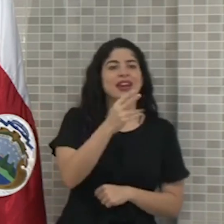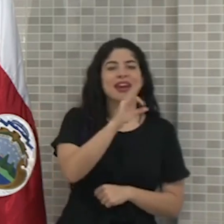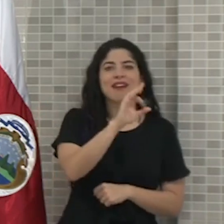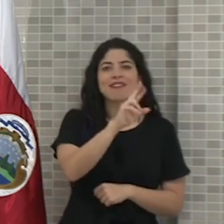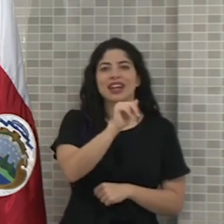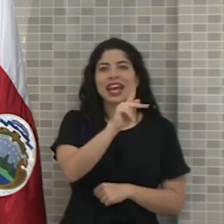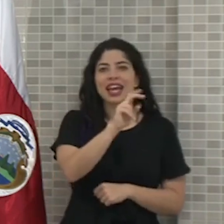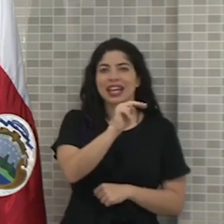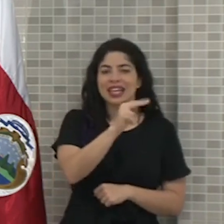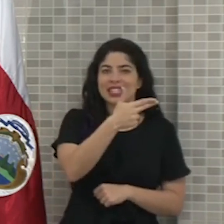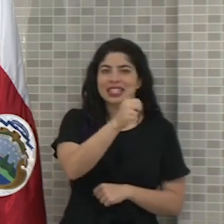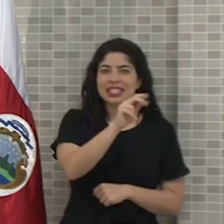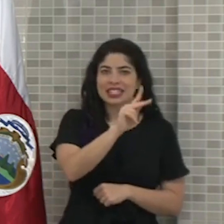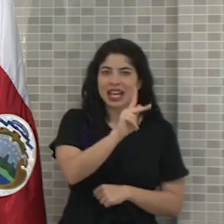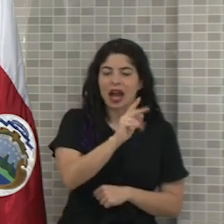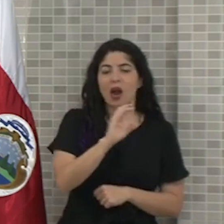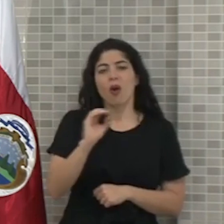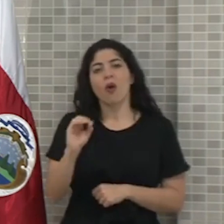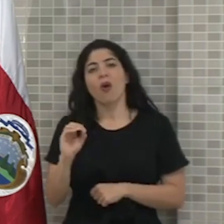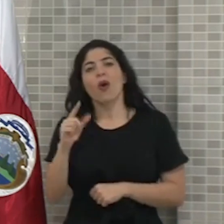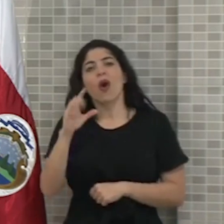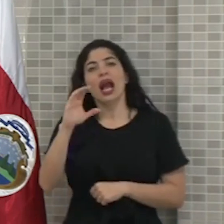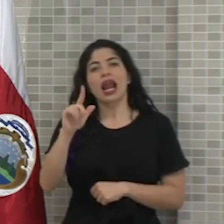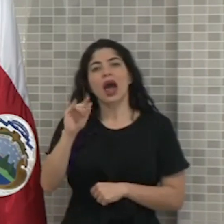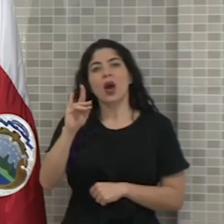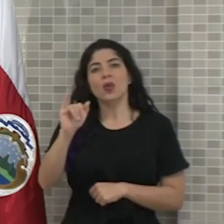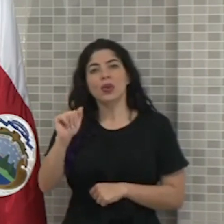o a Claudia Paul.